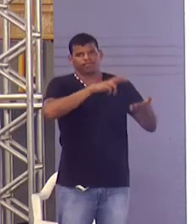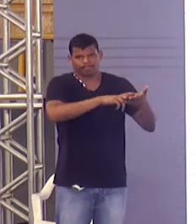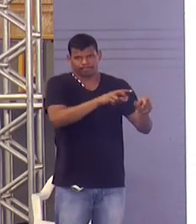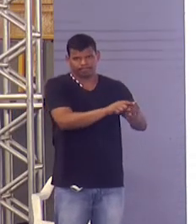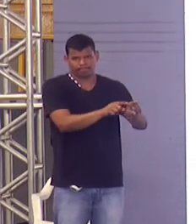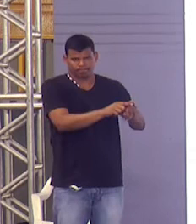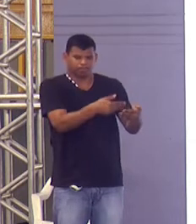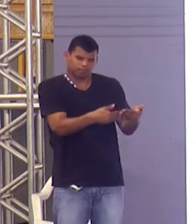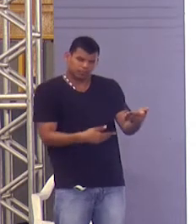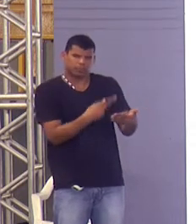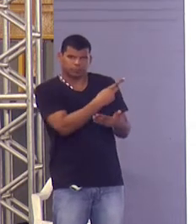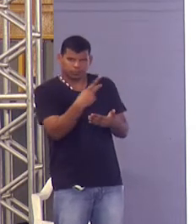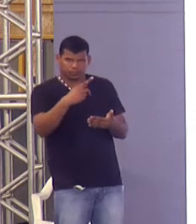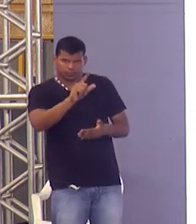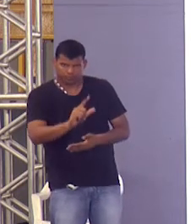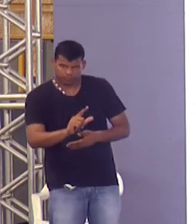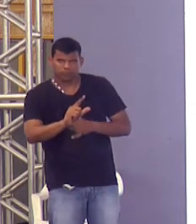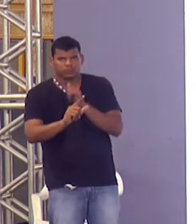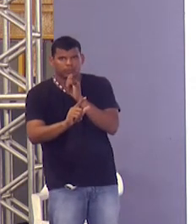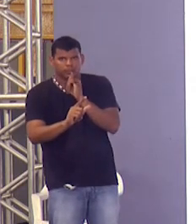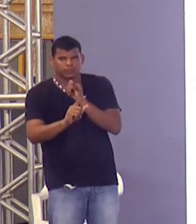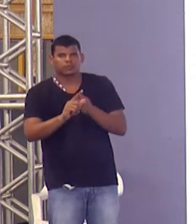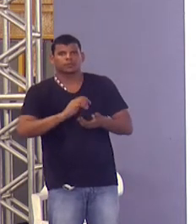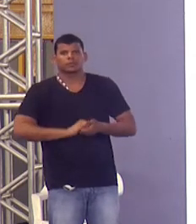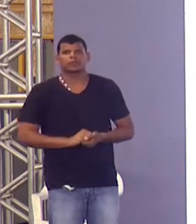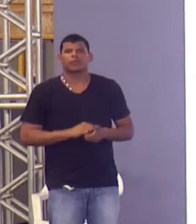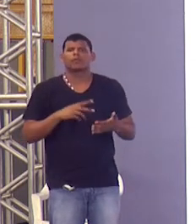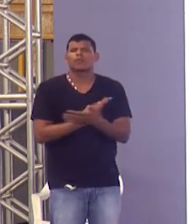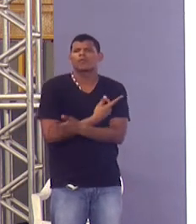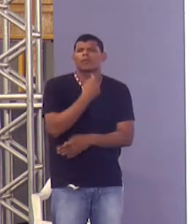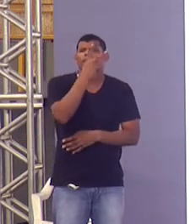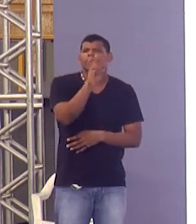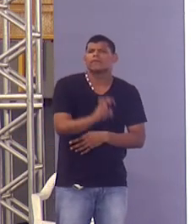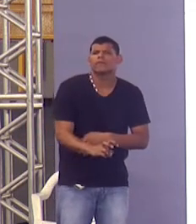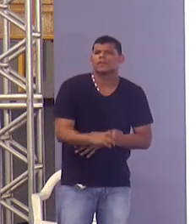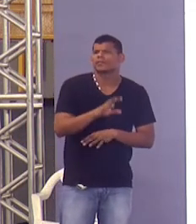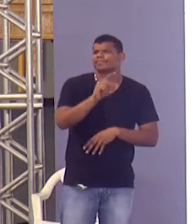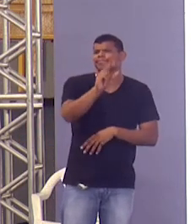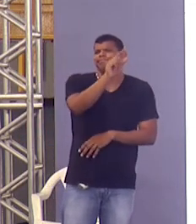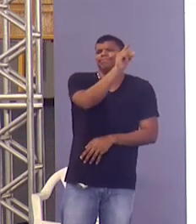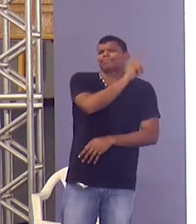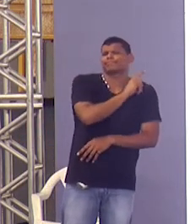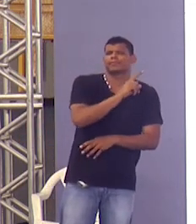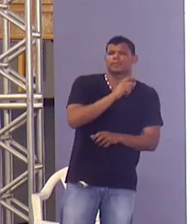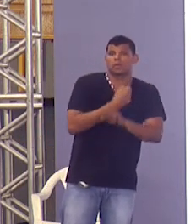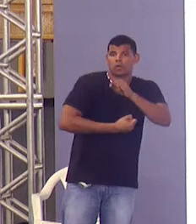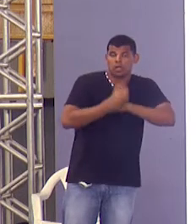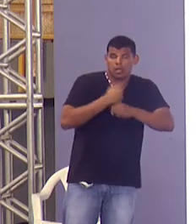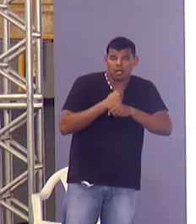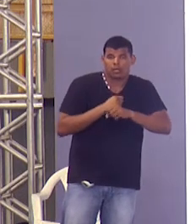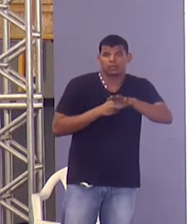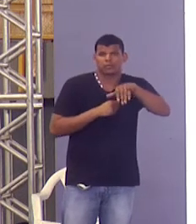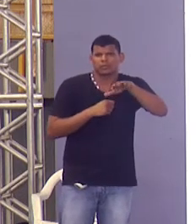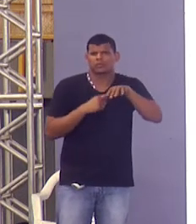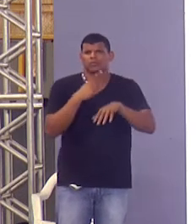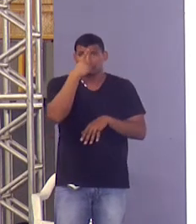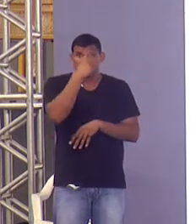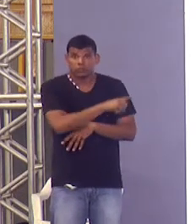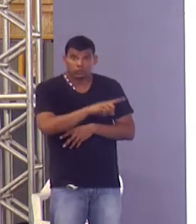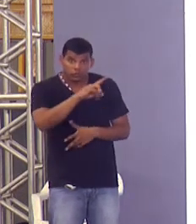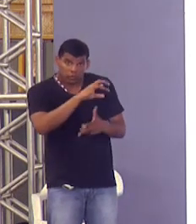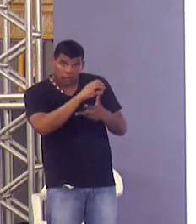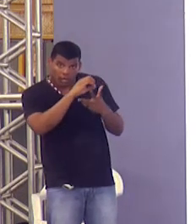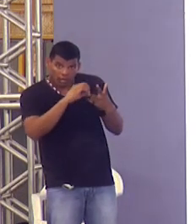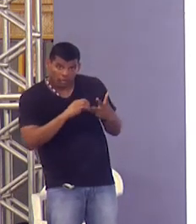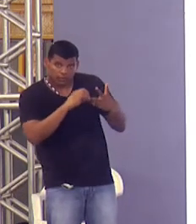fazerem. Por exemplo, aconteceu uma vez, num ano desse, no dia da prova do